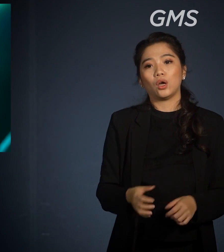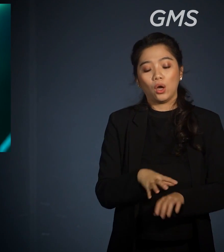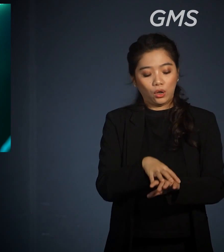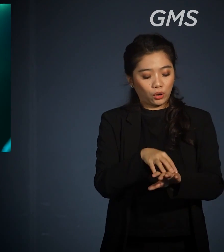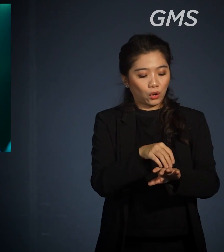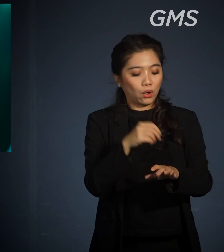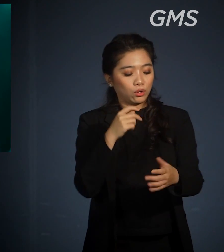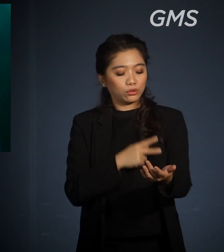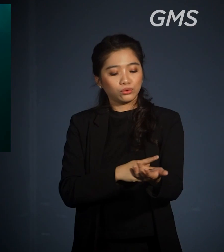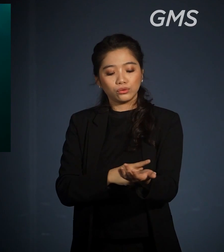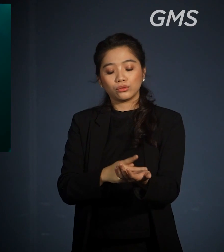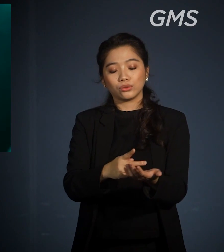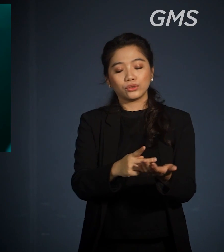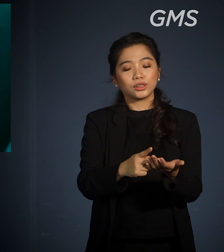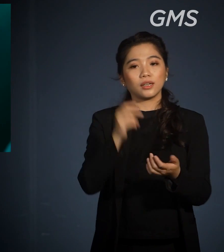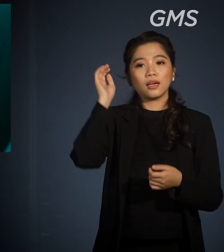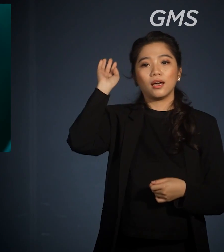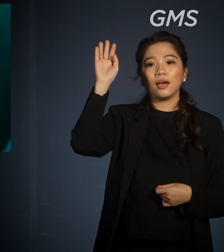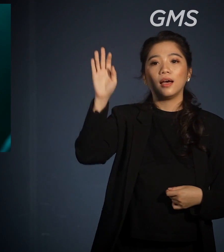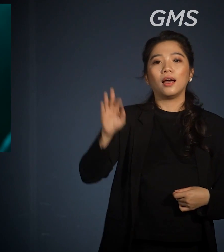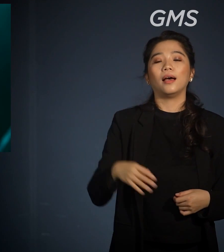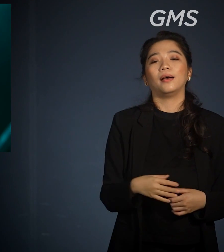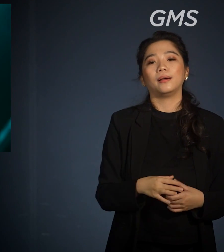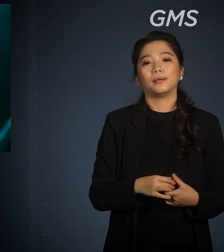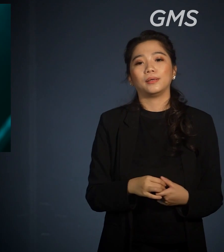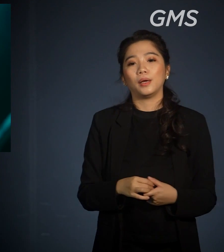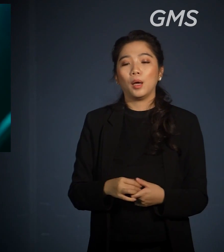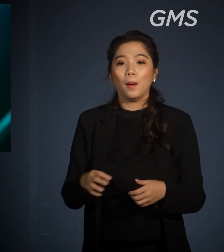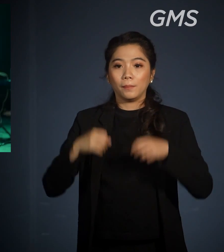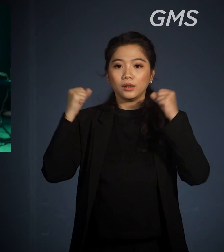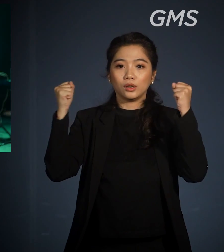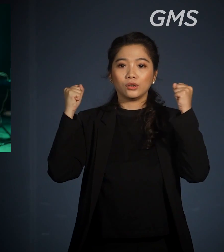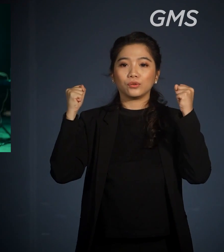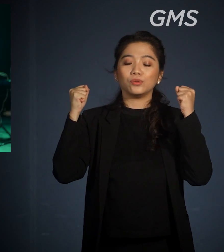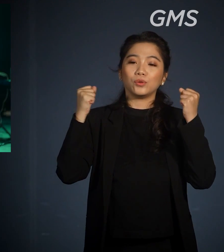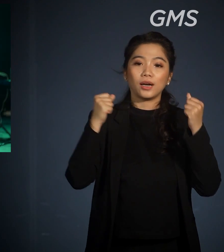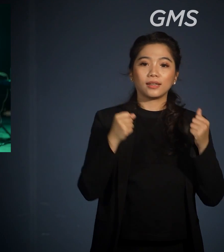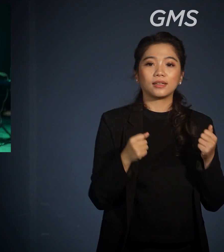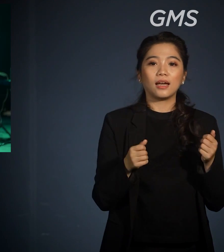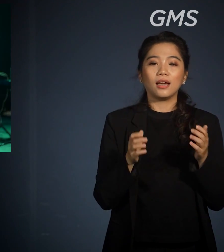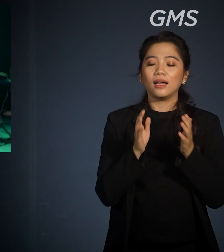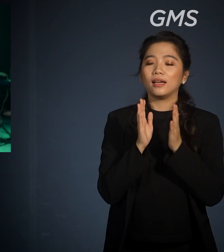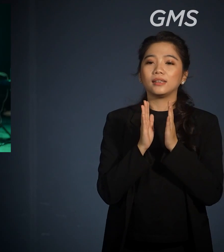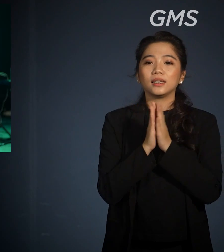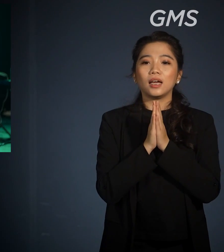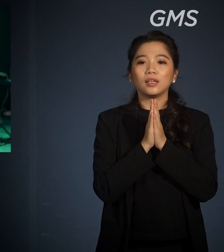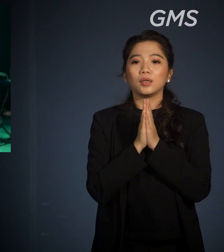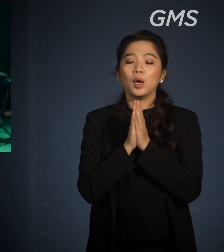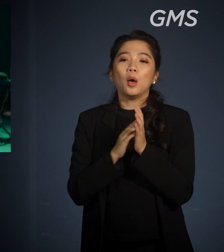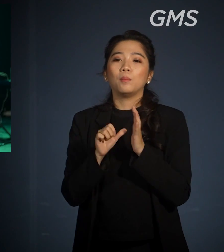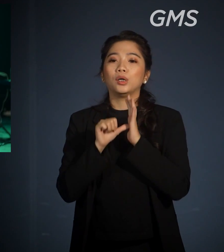berikan Roh Kudus-Nya, menguatkan dan selalu menolong kami,